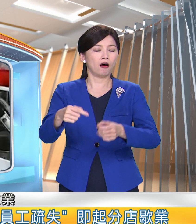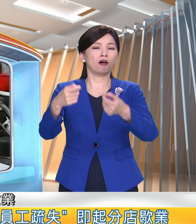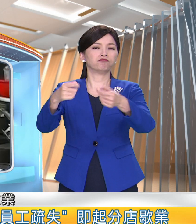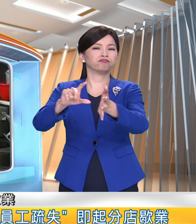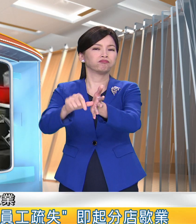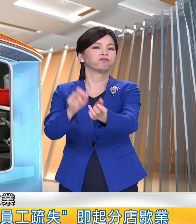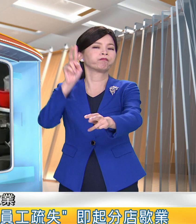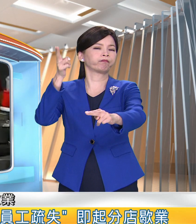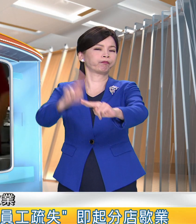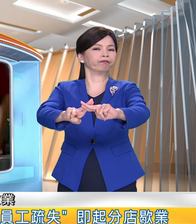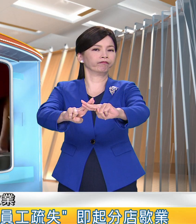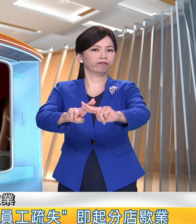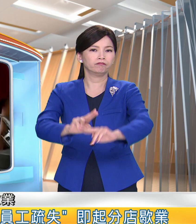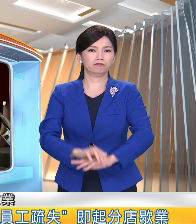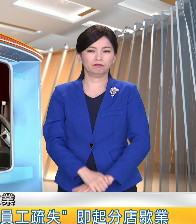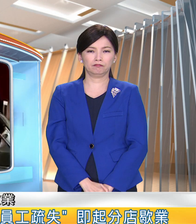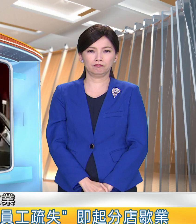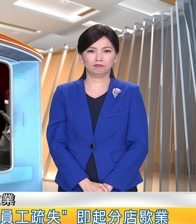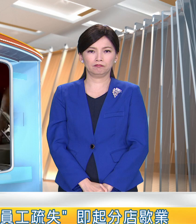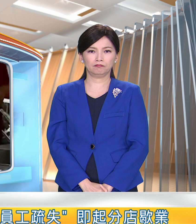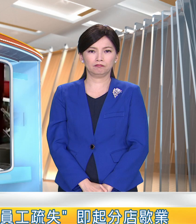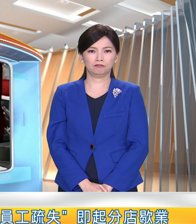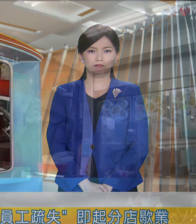时歇业。